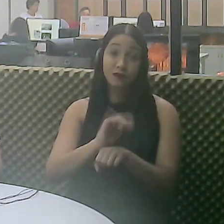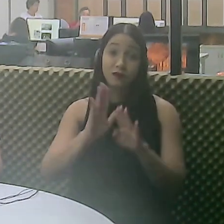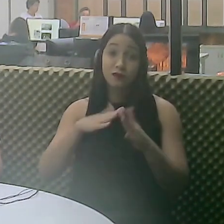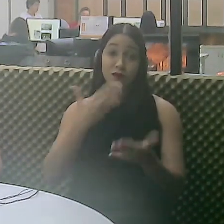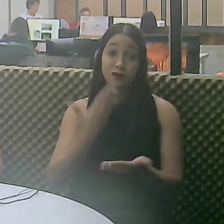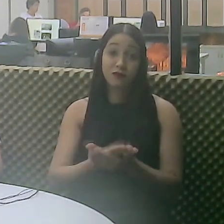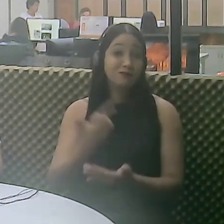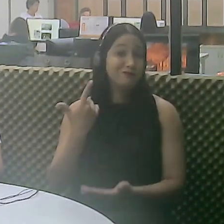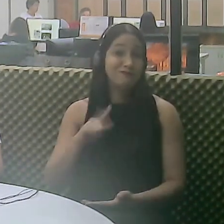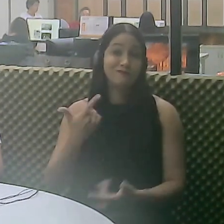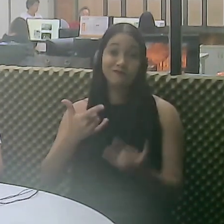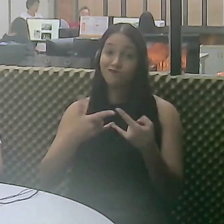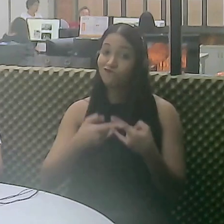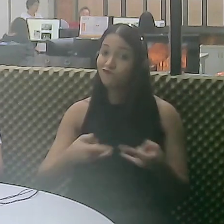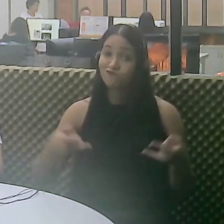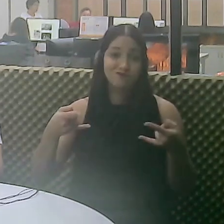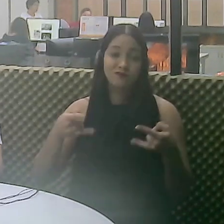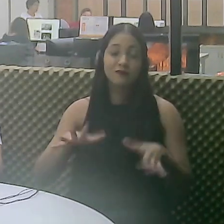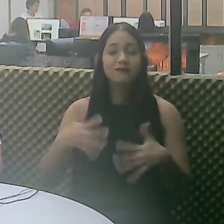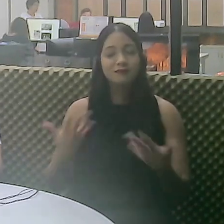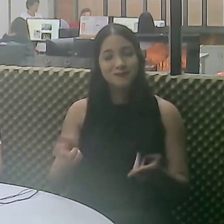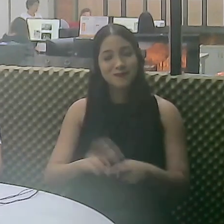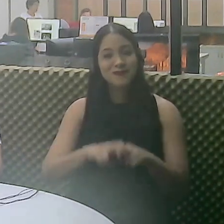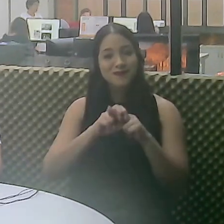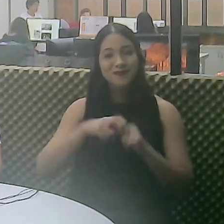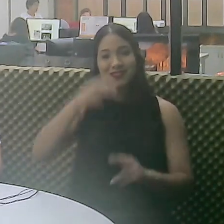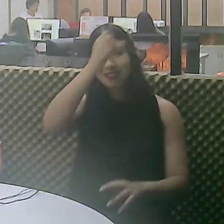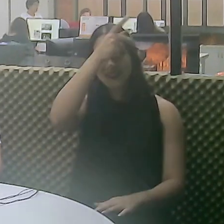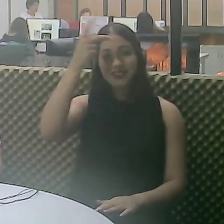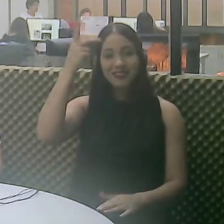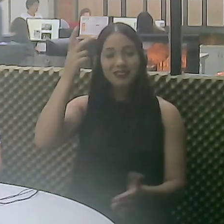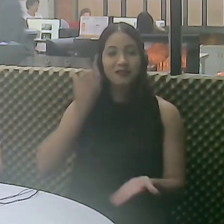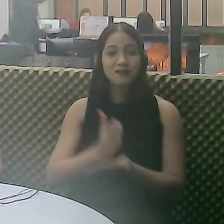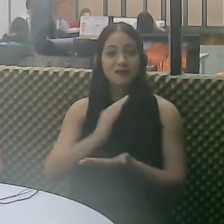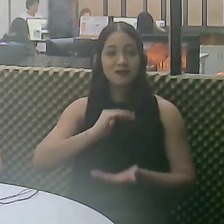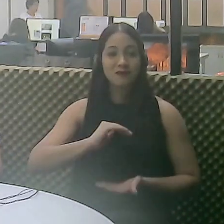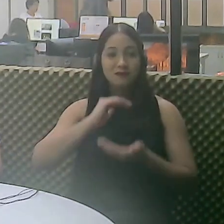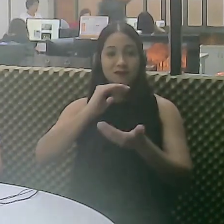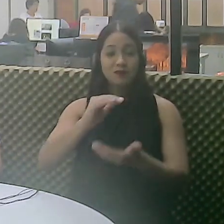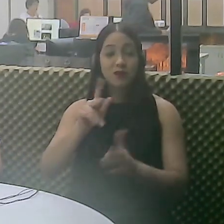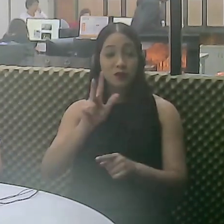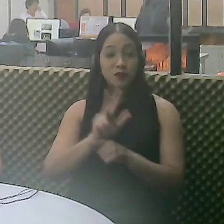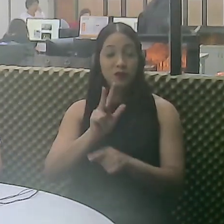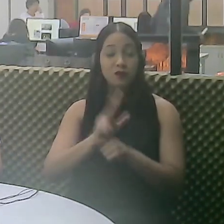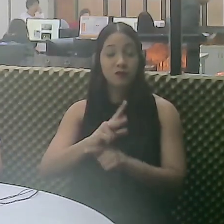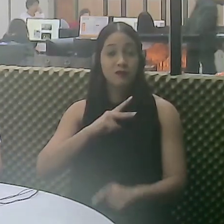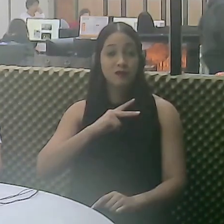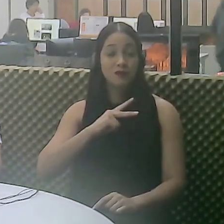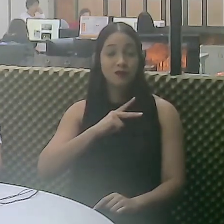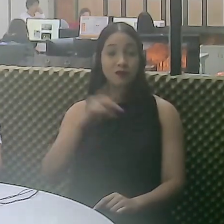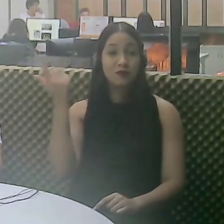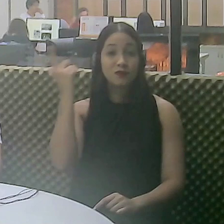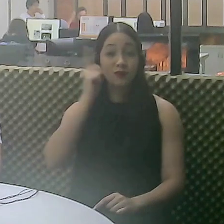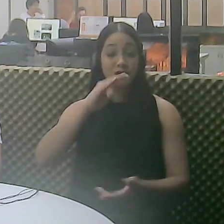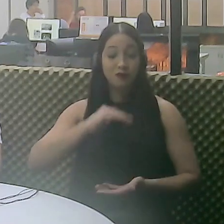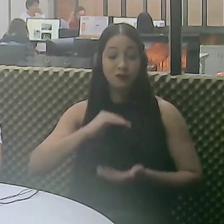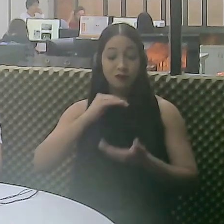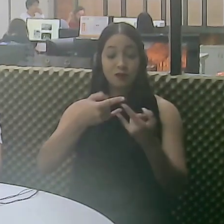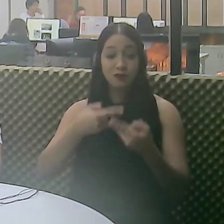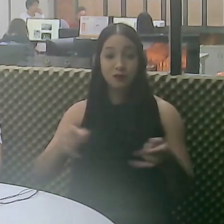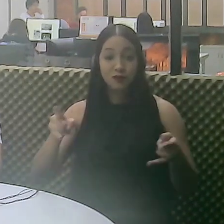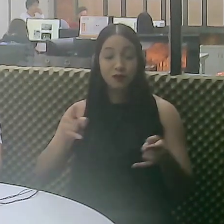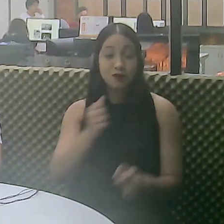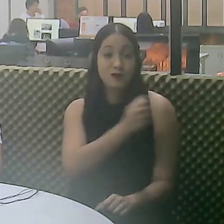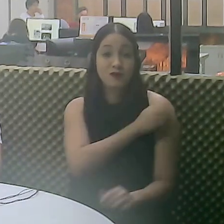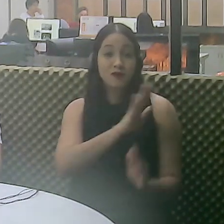aula por não ter absorvente. Por isso, a Prefeitura lançou o programa Cuidado Íntimo. Ele garante acesso a absorventes para alunas